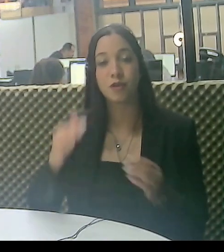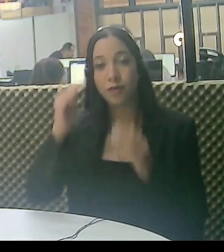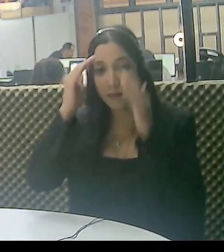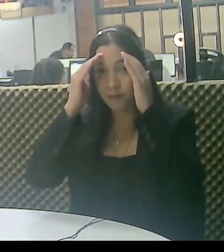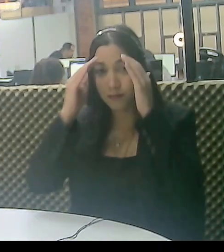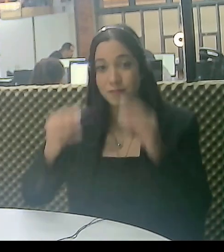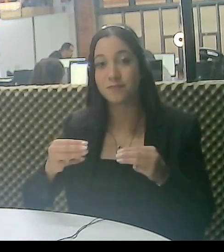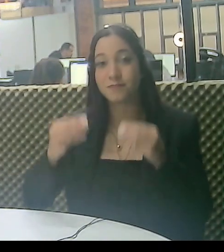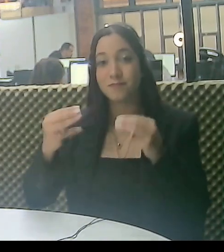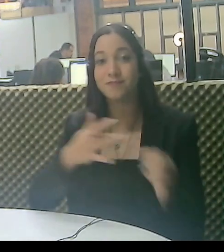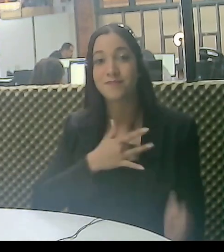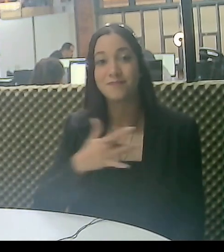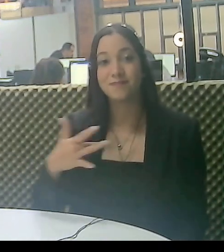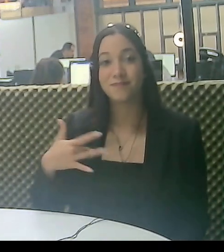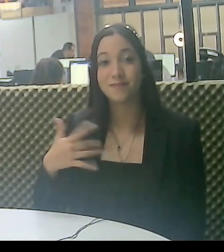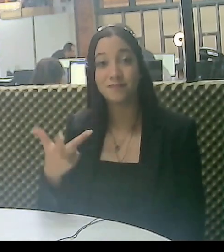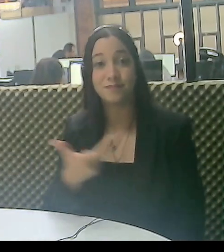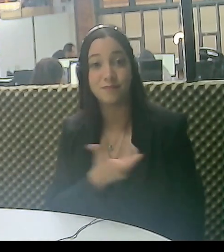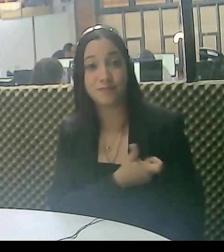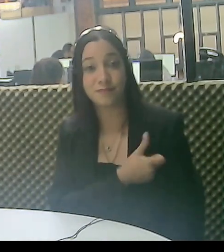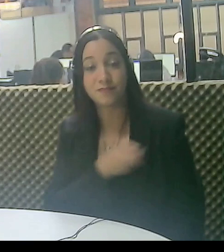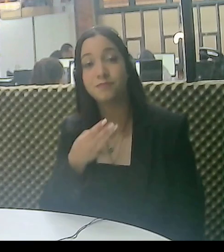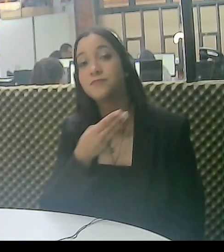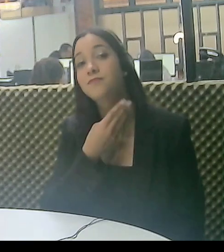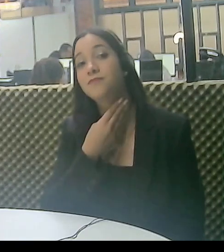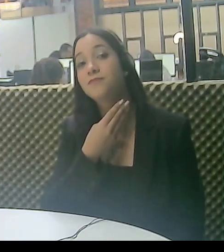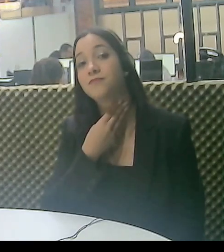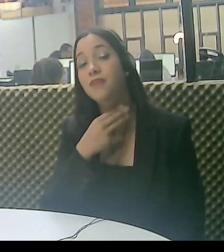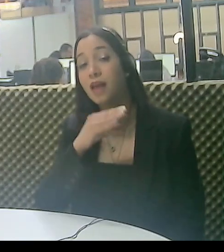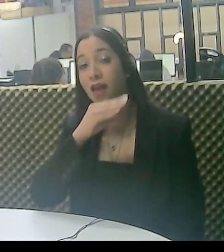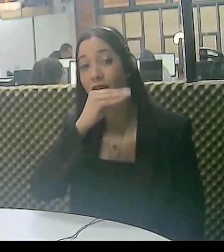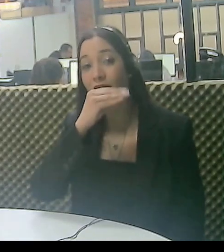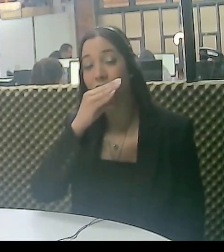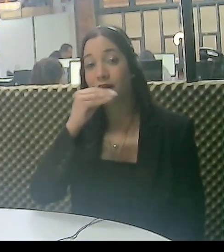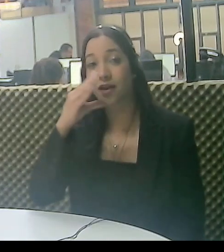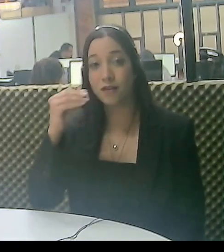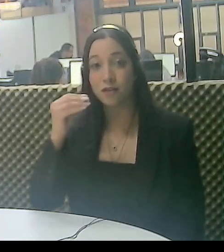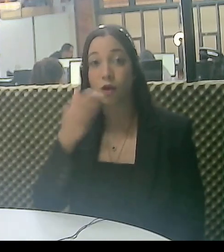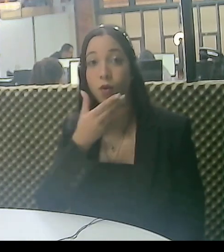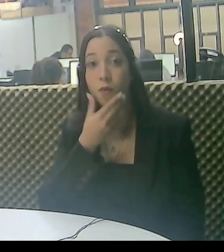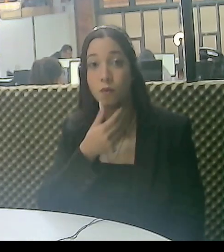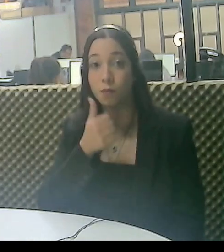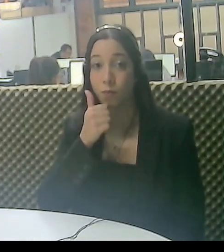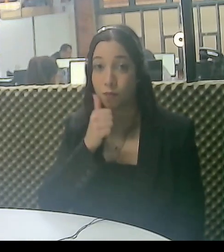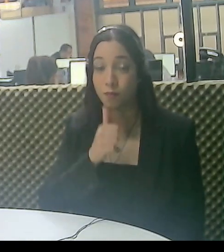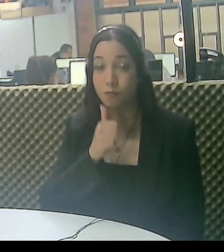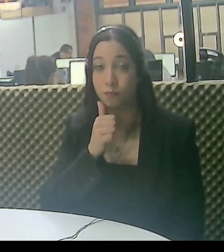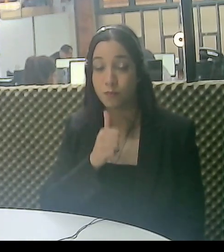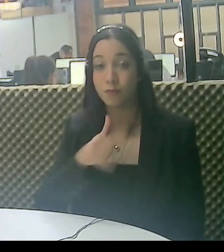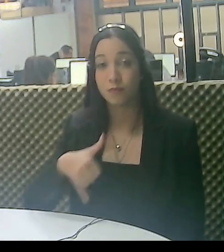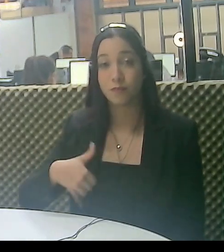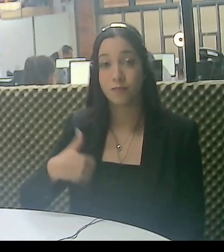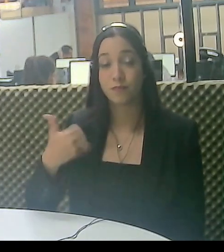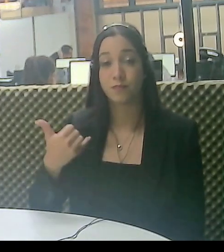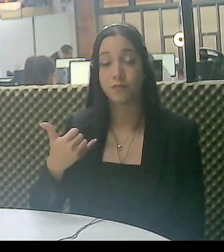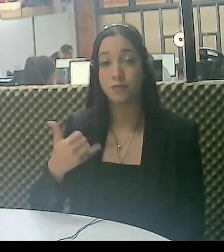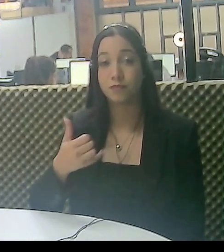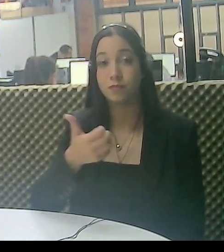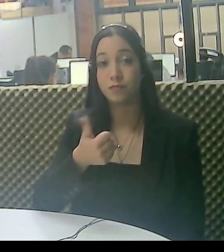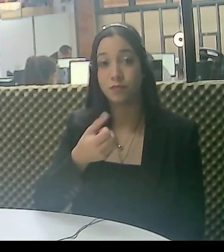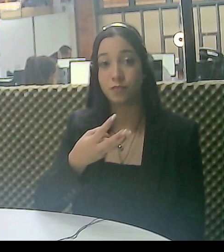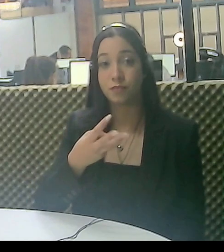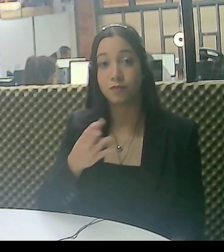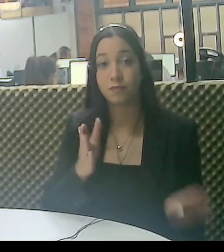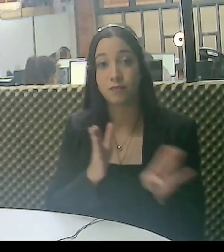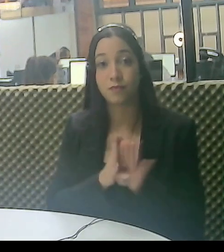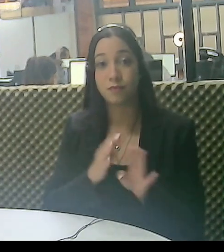da Saúde e aplicando a vacina contra meningite também em adolescentes, tanto meninos quanto meninas, com idade entre 13 e